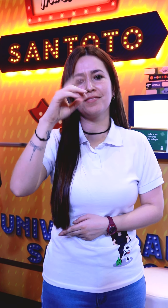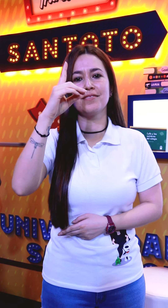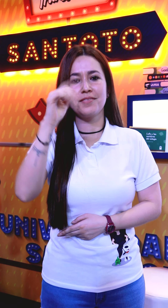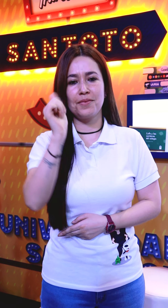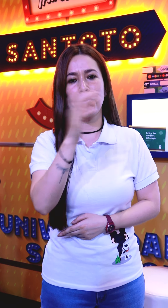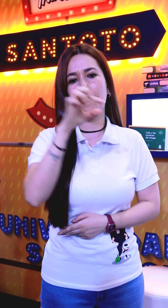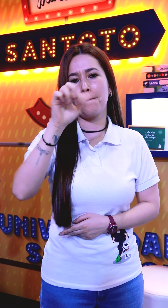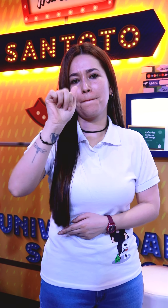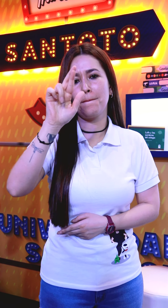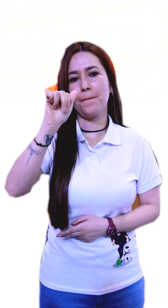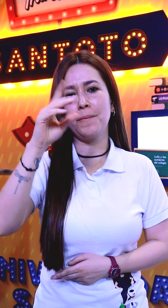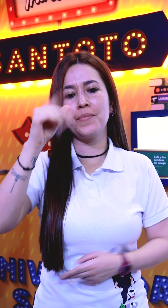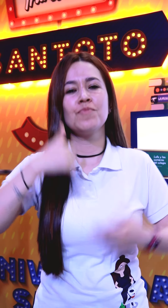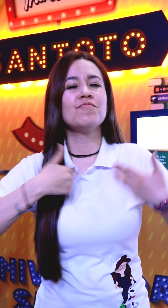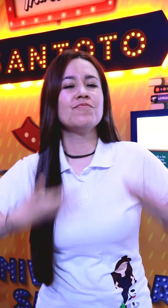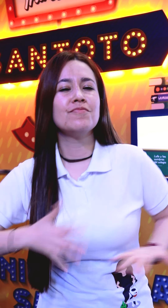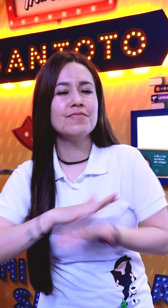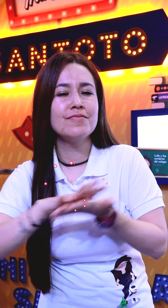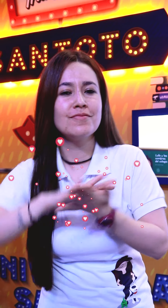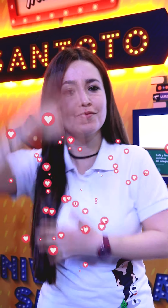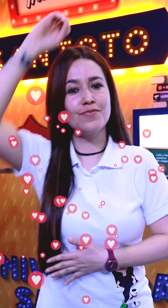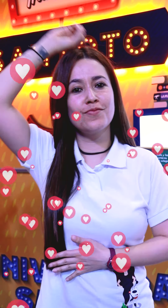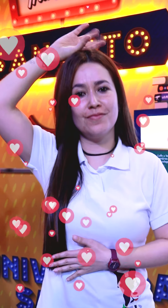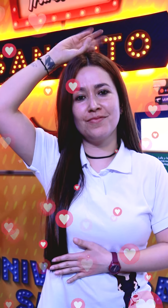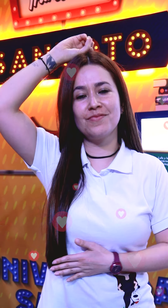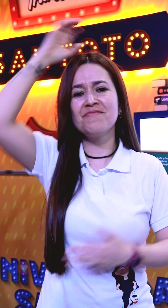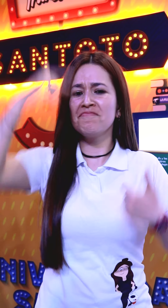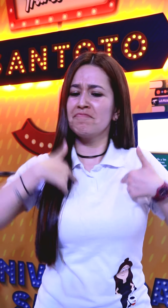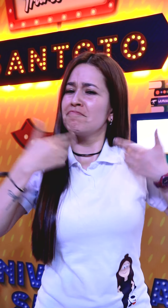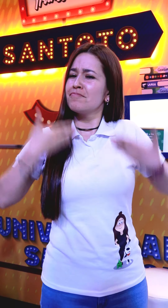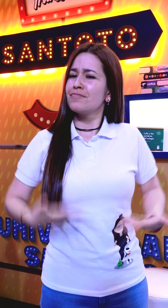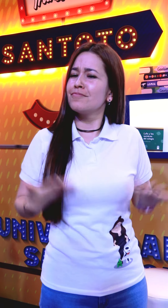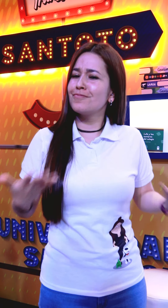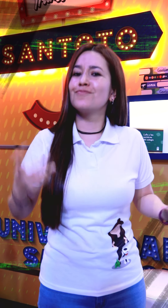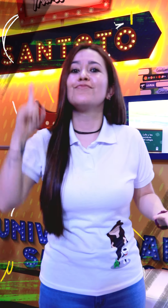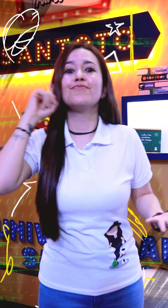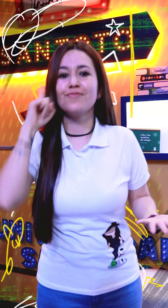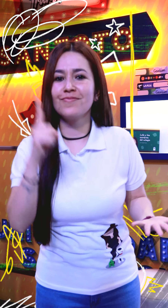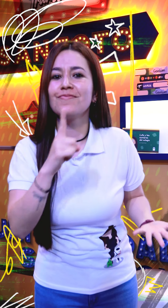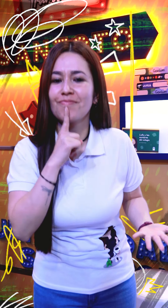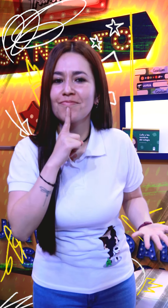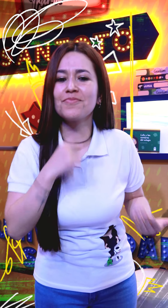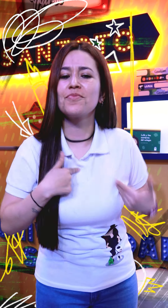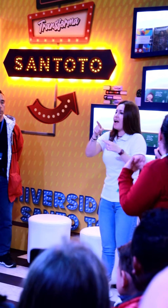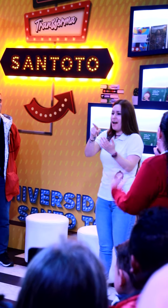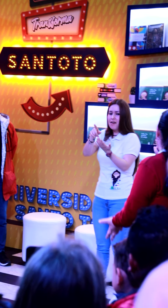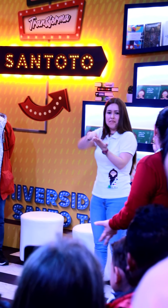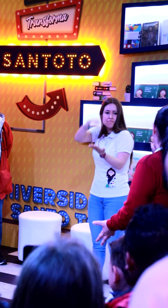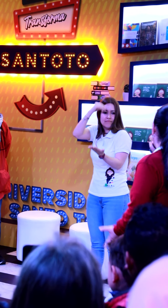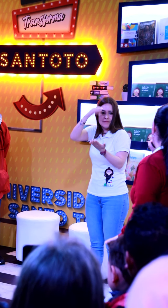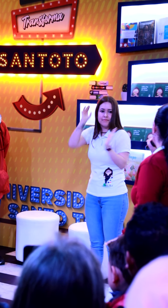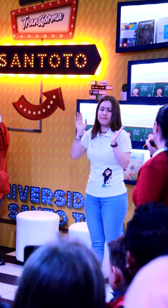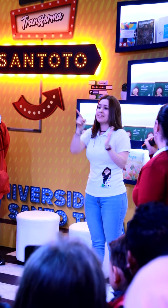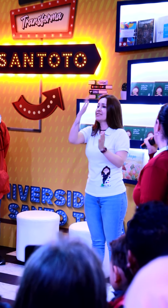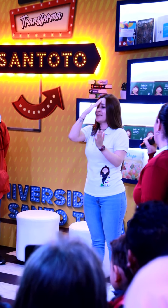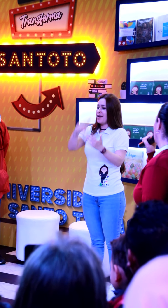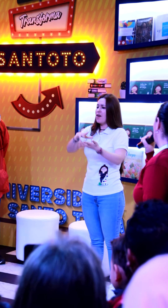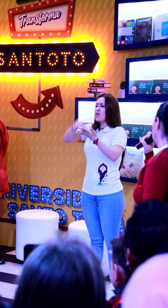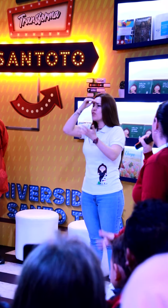Parada. Mi seña es esta y yo soy una persona sorda. Soy egresada de la Universidad